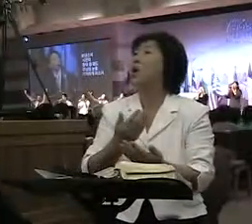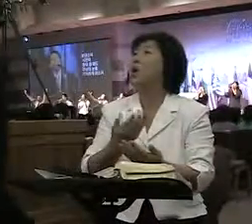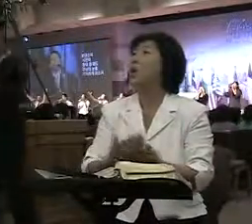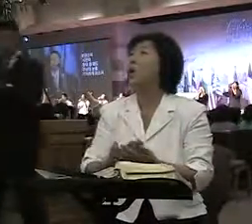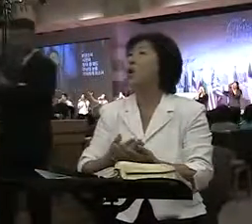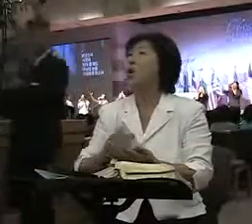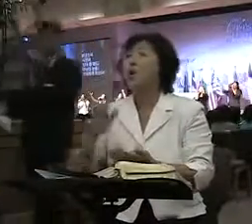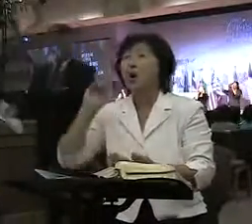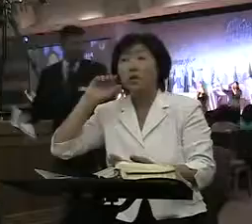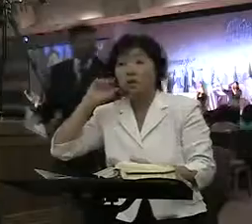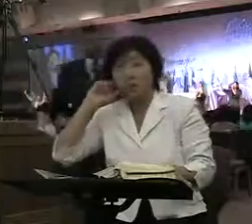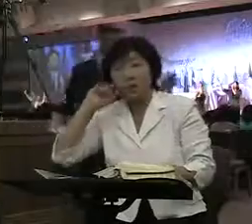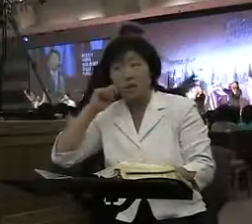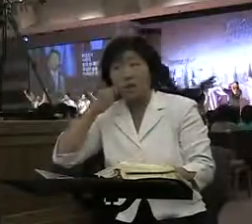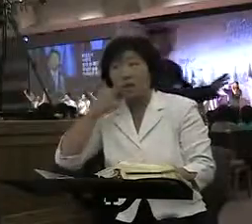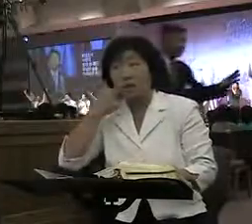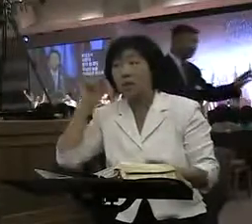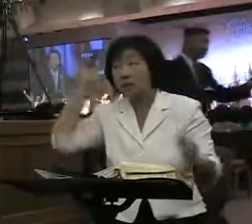보내소서.